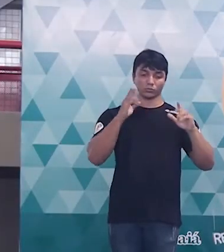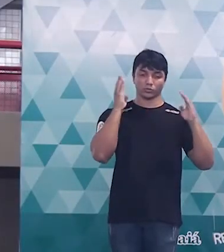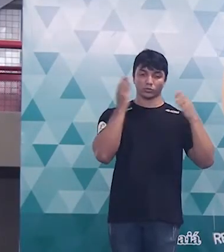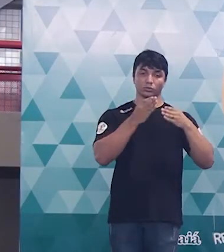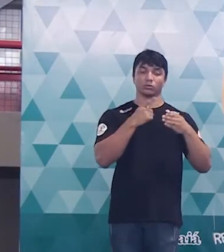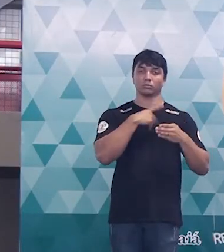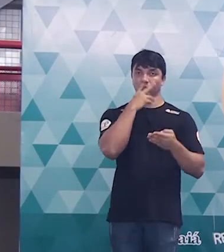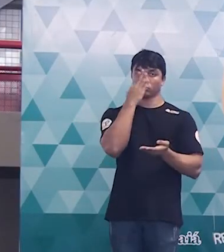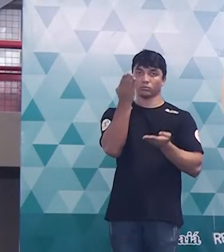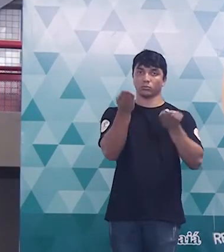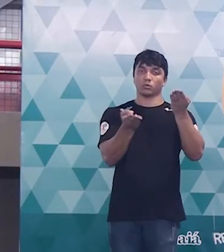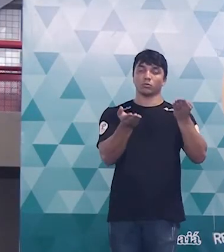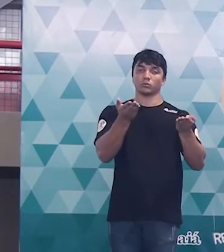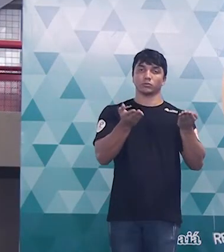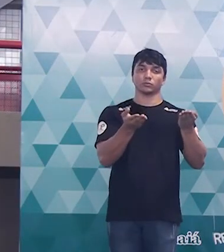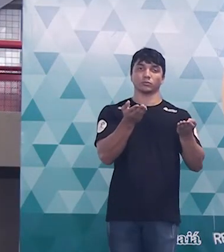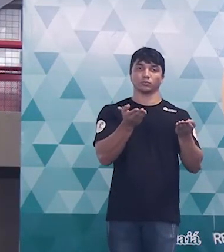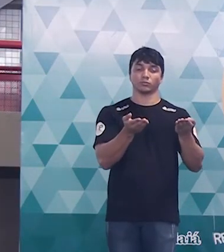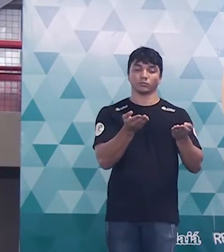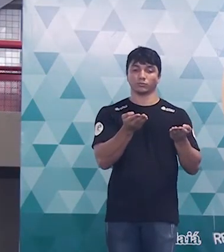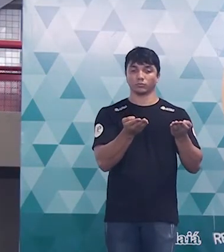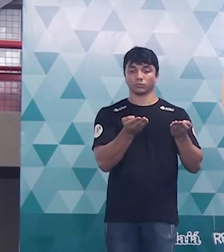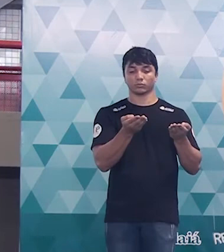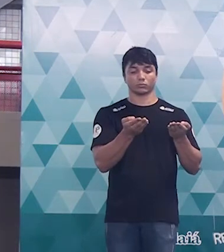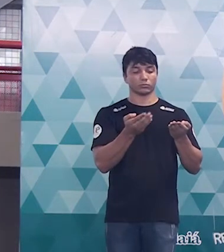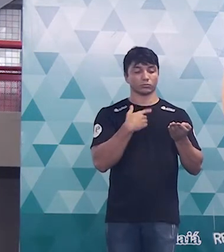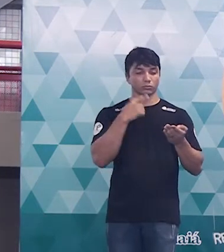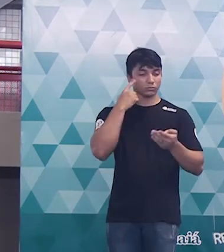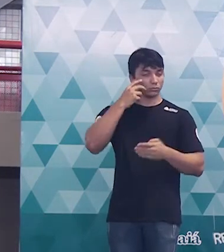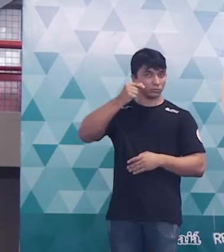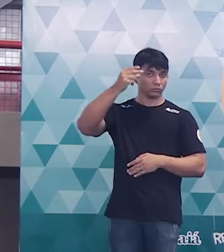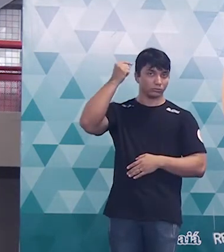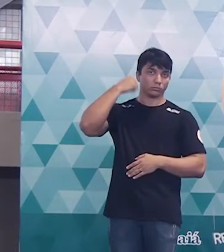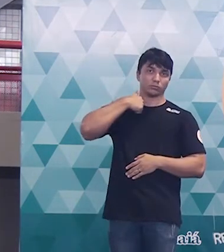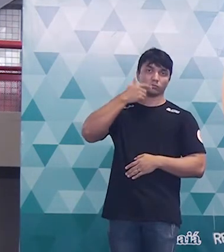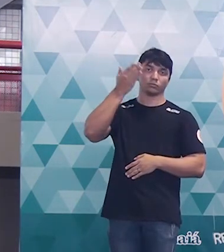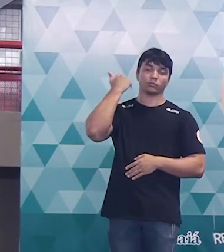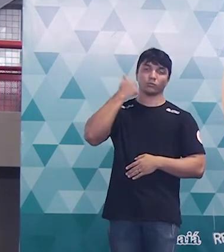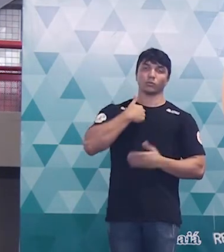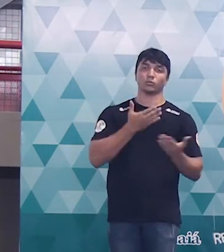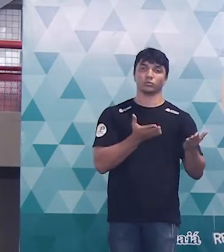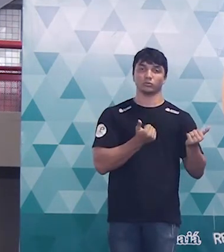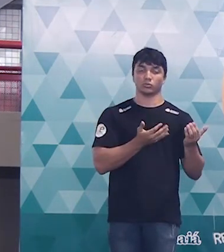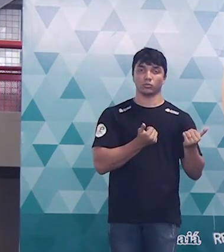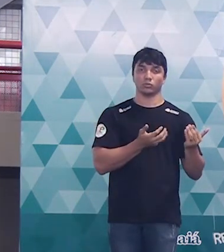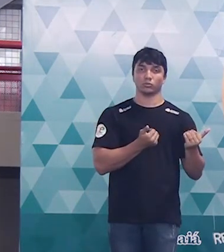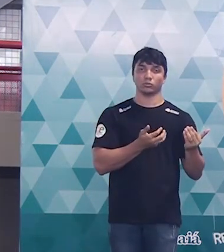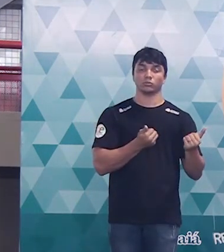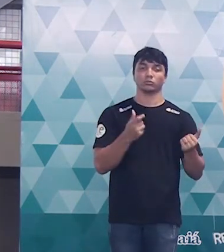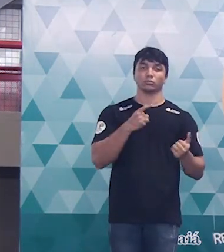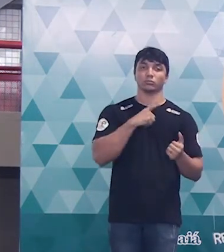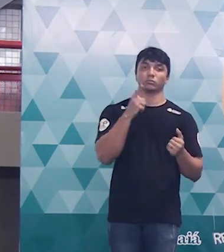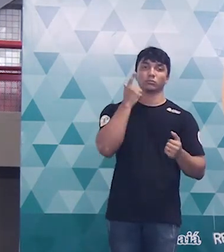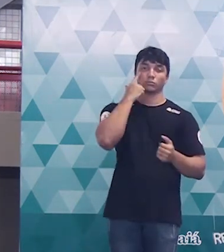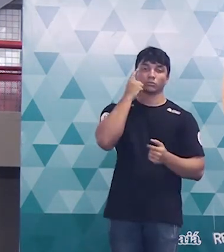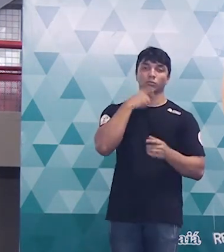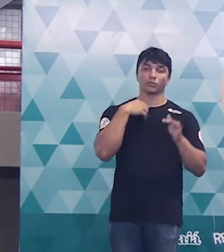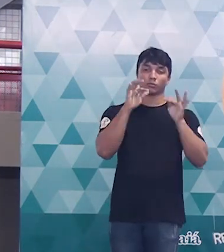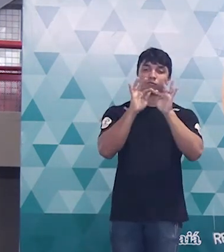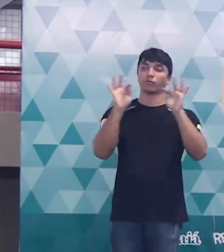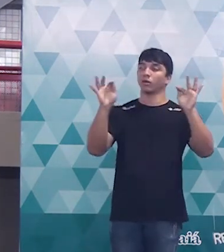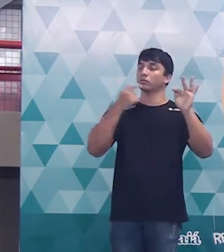diretamente proporcionais. Quando eu era jovem, isso faz tempo, eu ouvia muito a